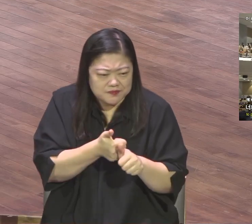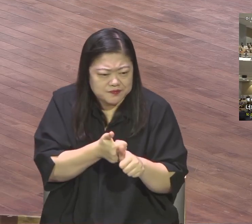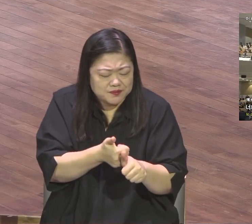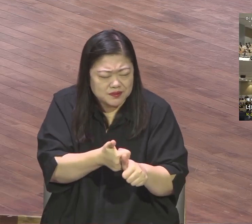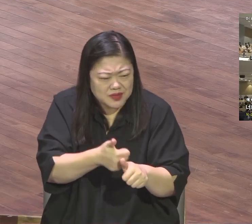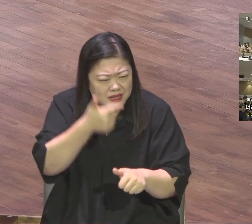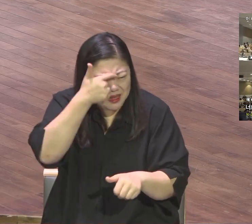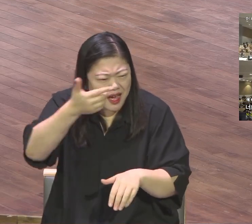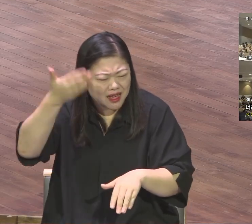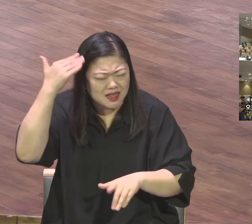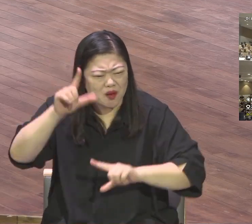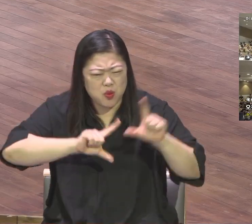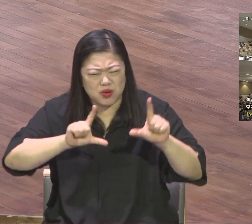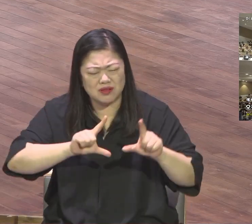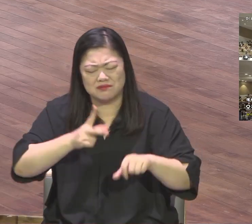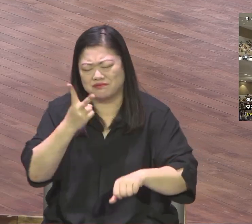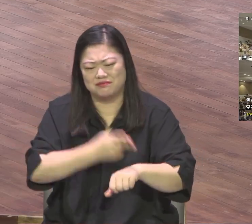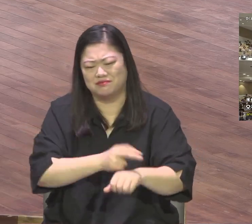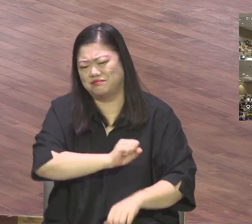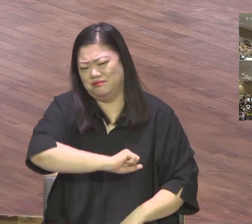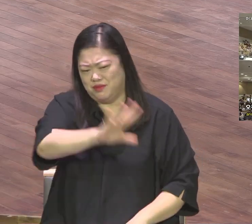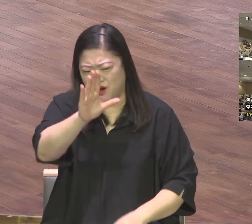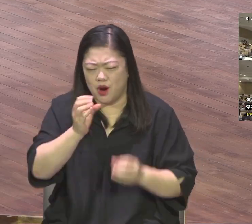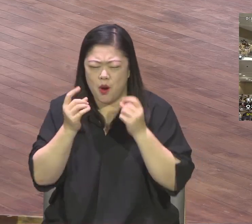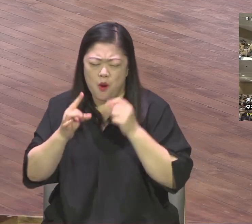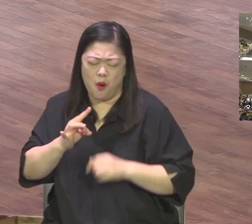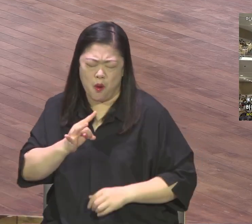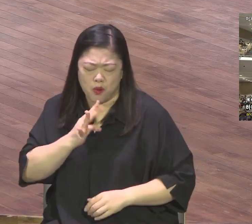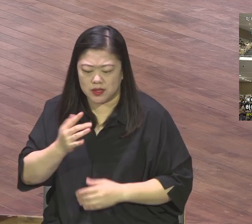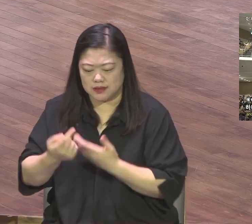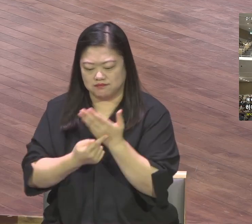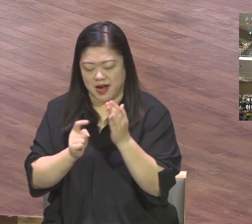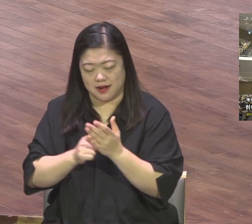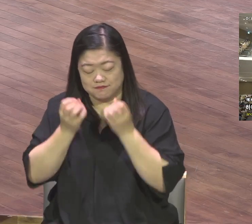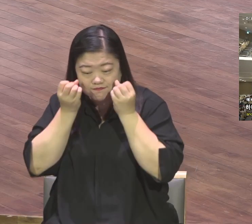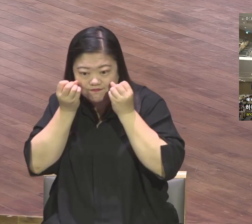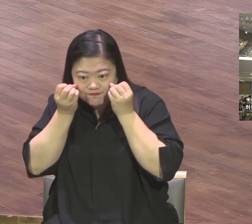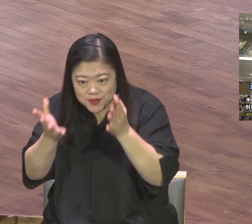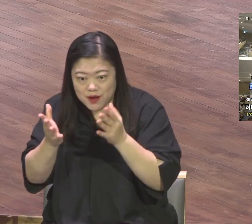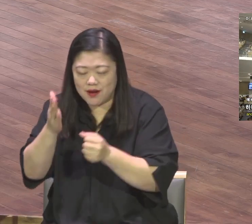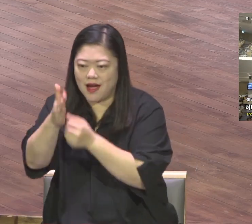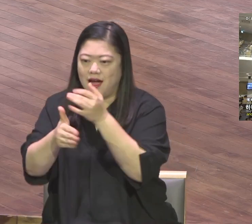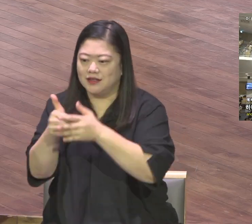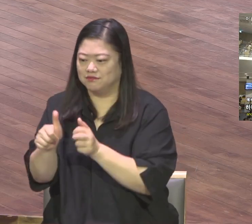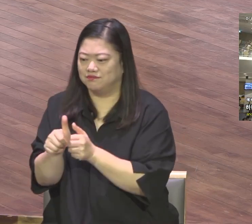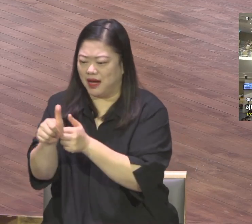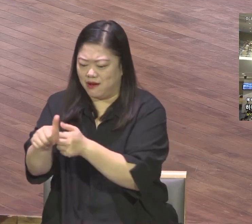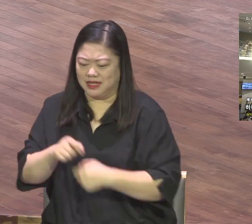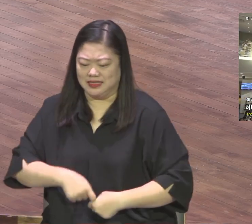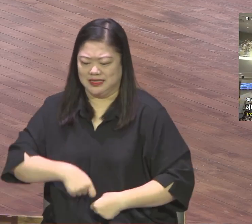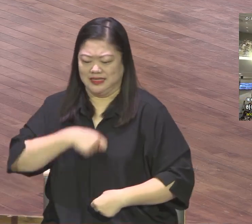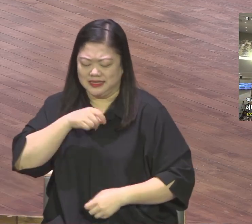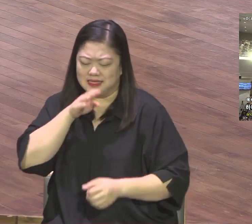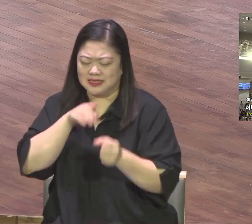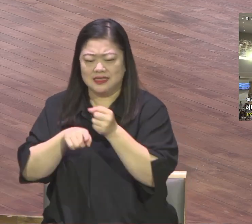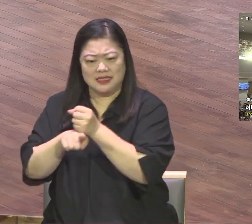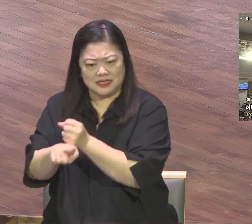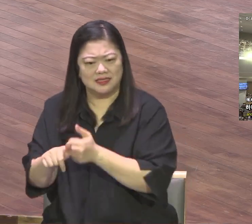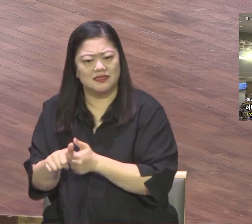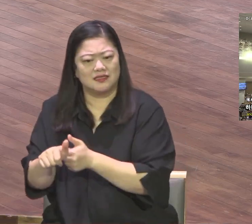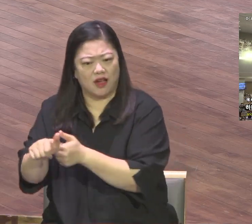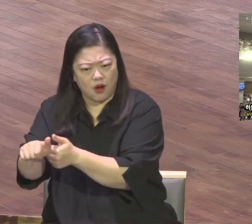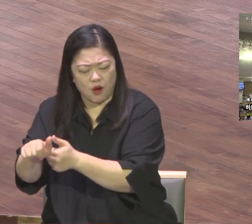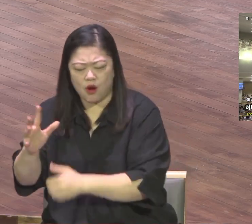따르는 옛사람을 벗어버리고 오직 너희 신명이 새롭게 되어 하나님을 따라 의와 진리의 거룩함으로 지으심을